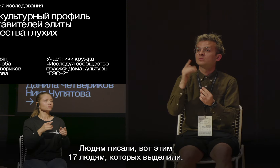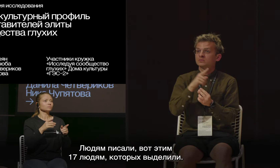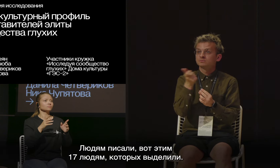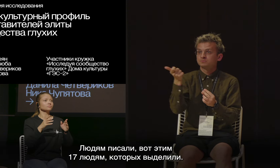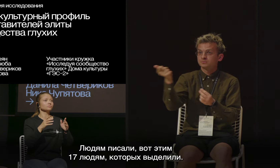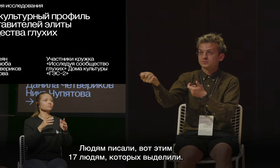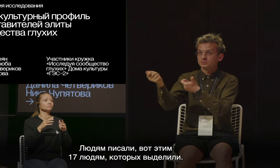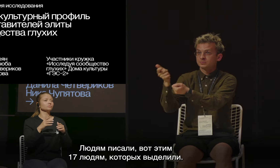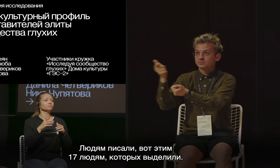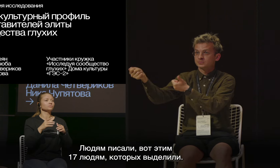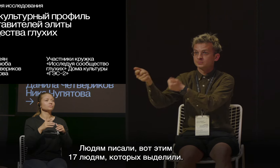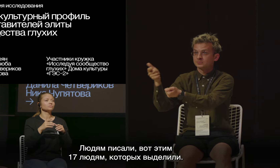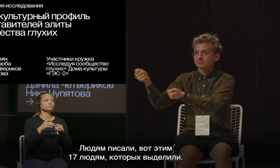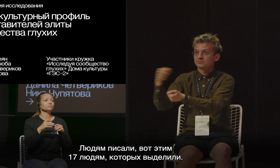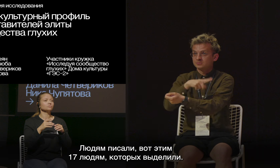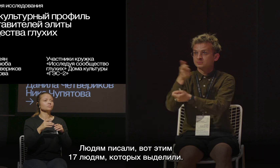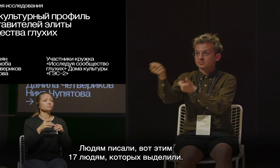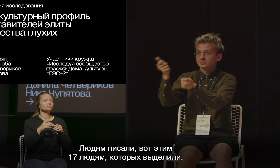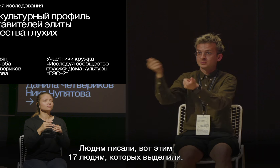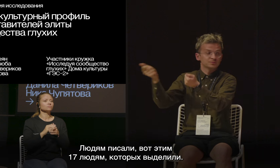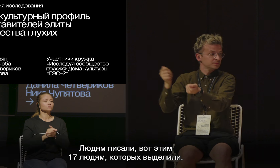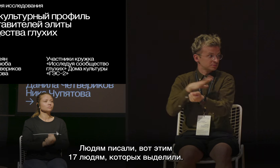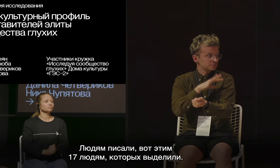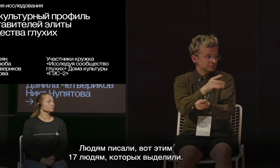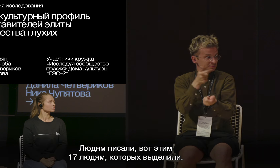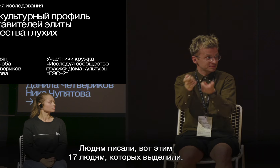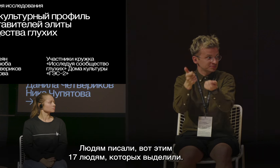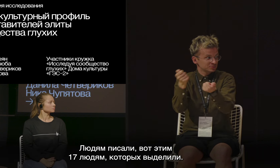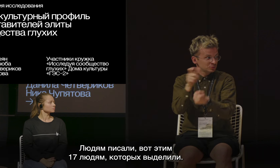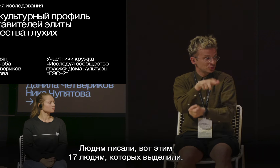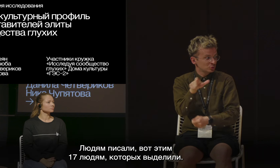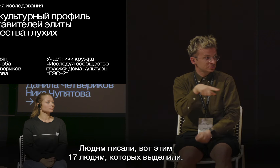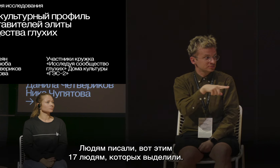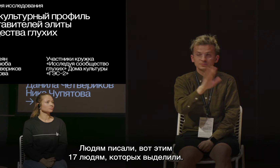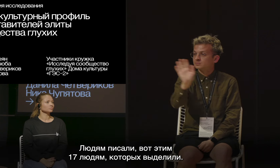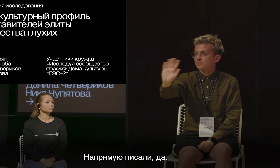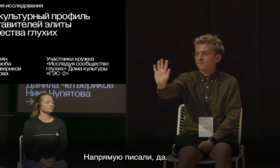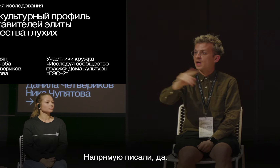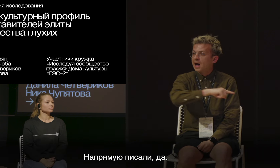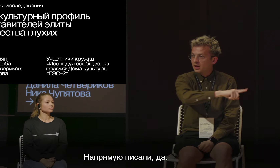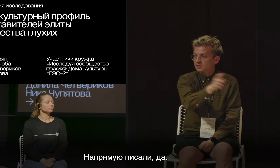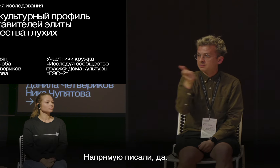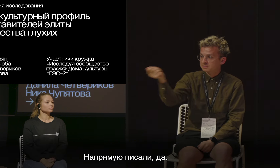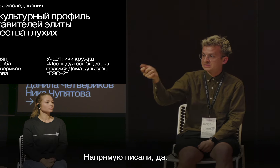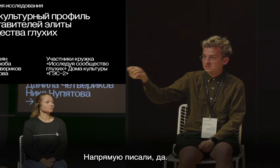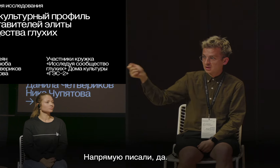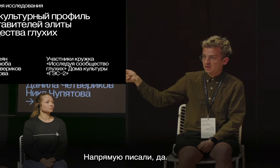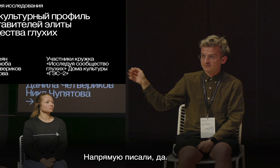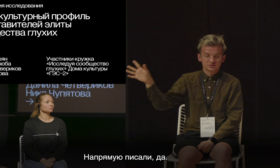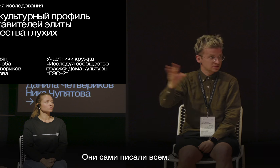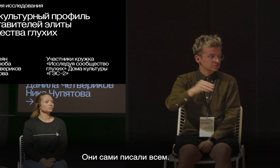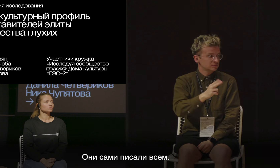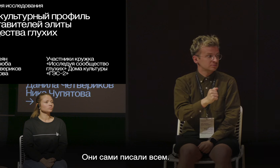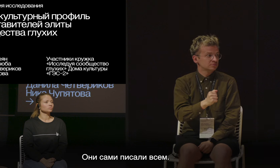он уже ответил на вопрос, который писали, людям писали вот этим 17 человек, которые выделили, писали напрямую. Напрямую писали,